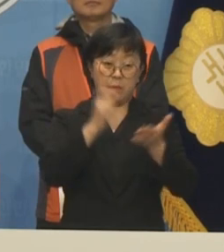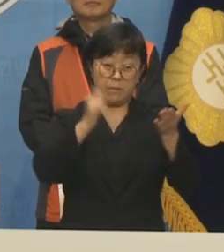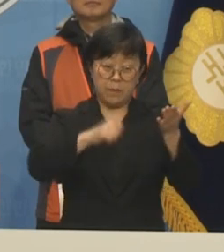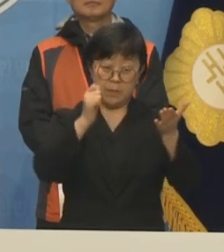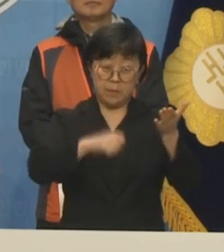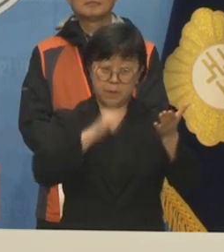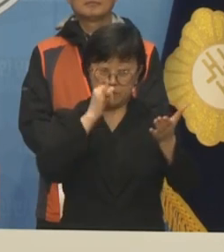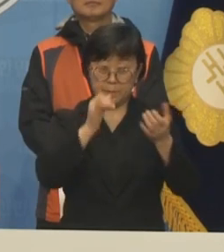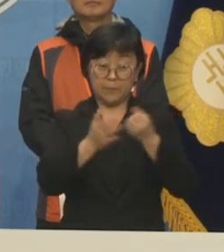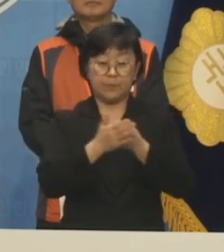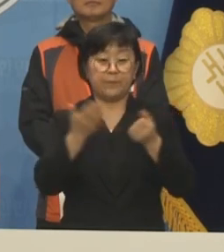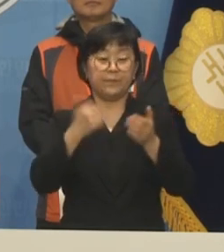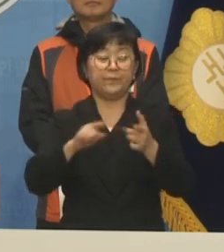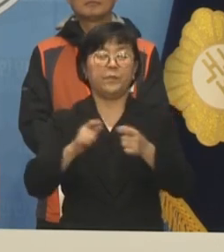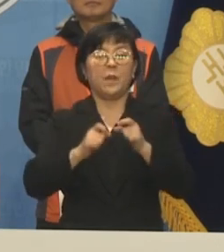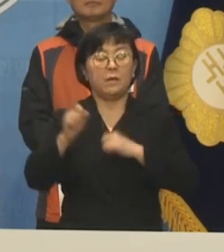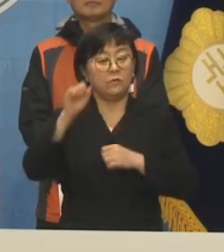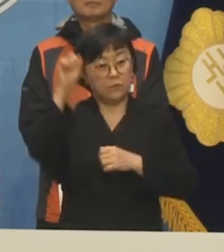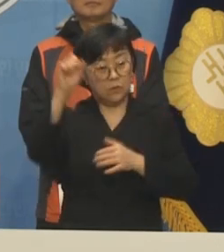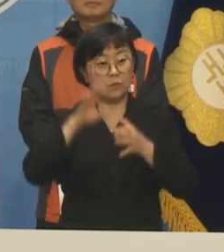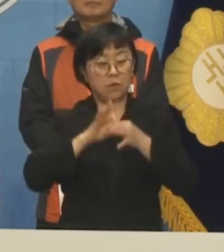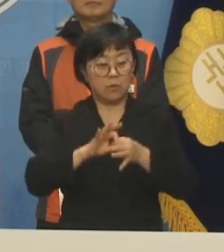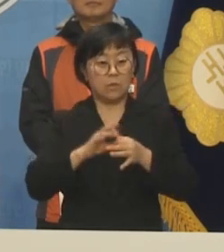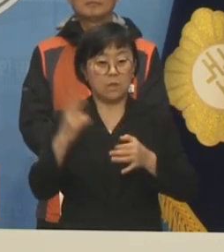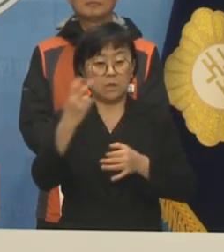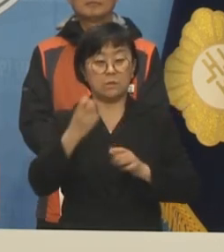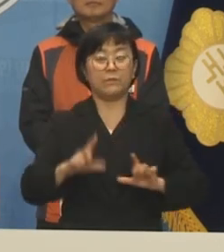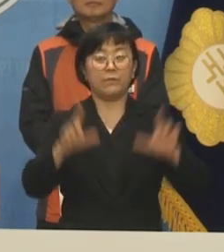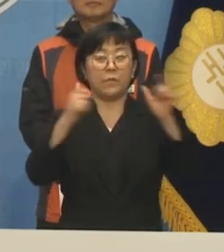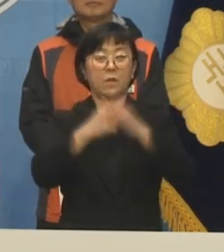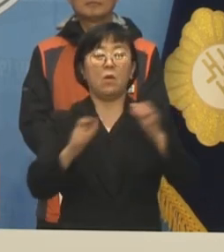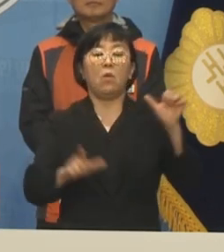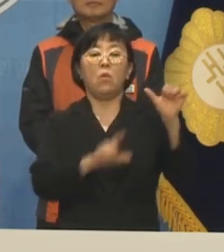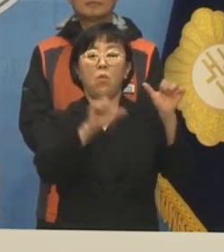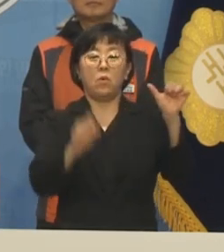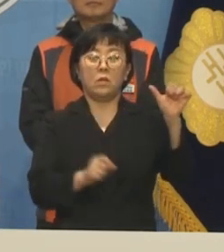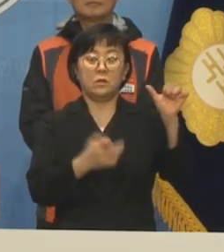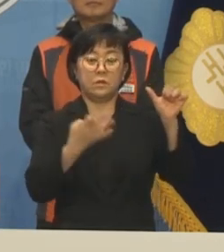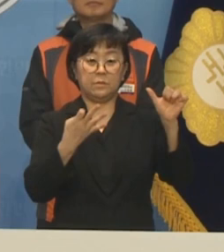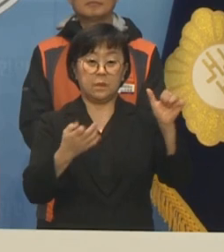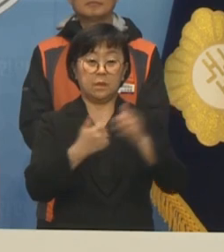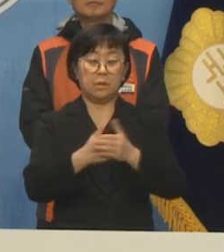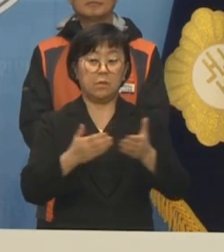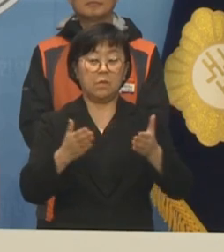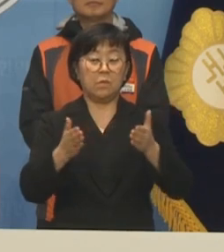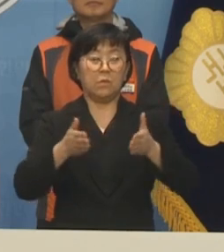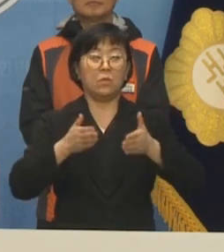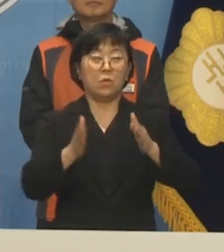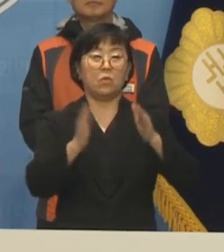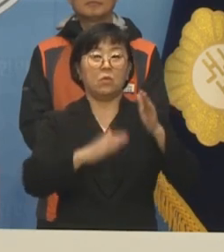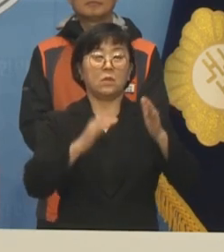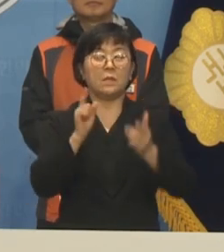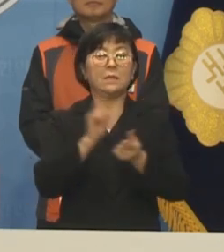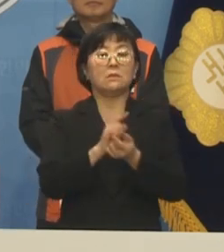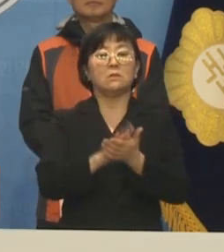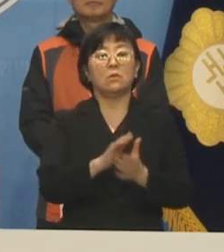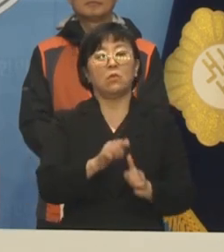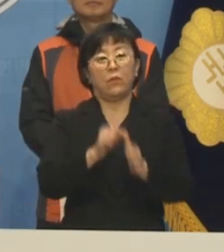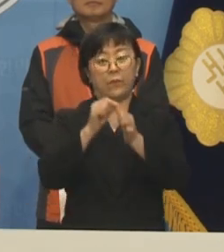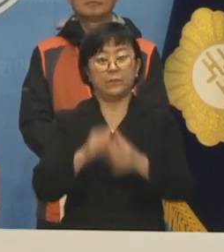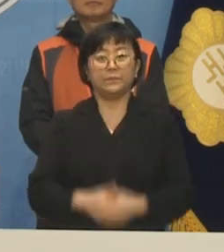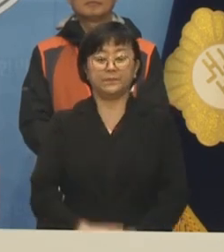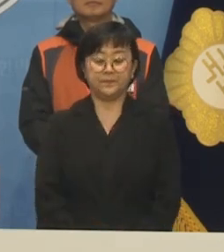있었음에도 기나긴 투쟁을 통해 2020년 5월 14일 한국도로공사에 직접 고용되었다.